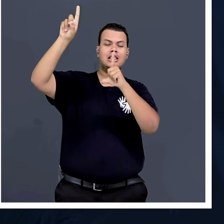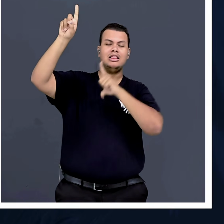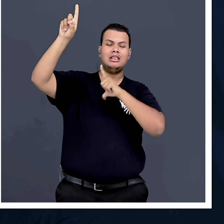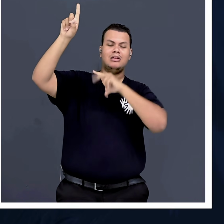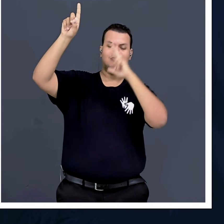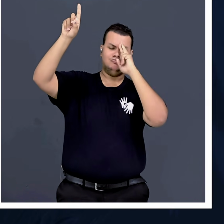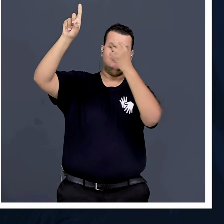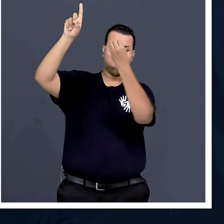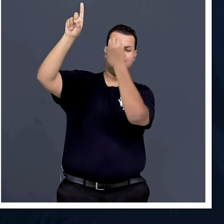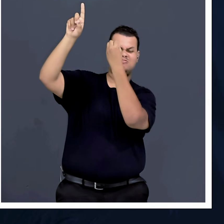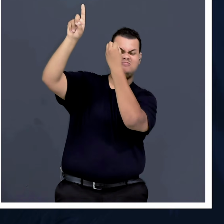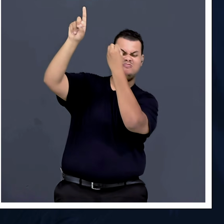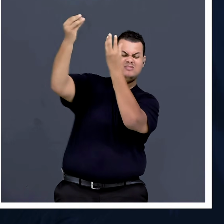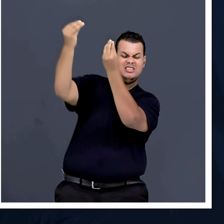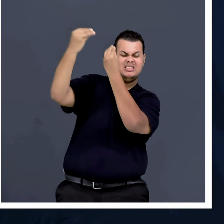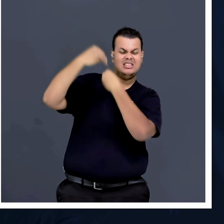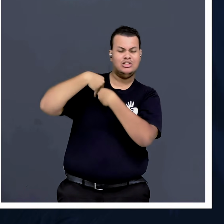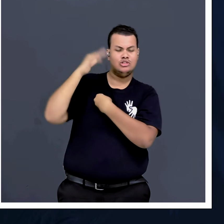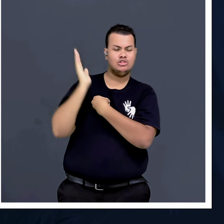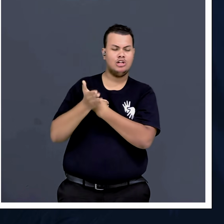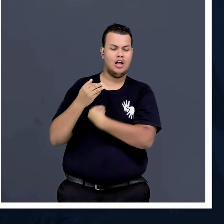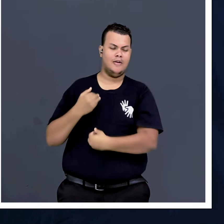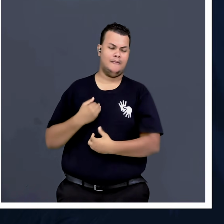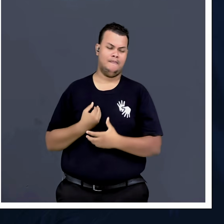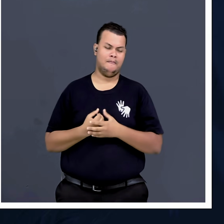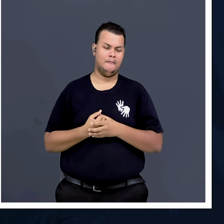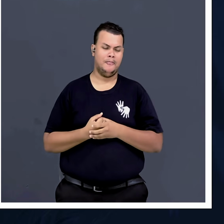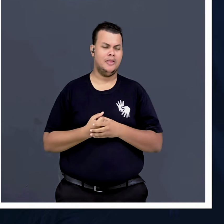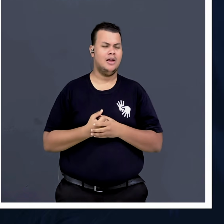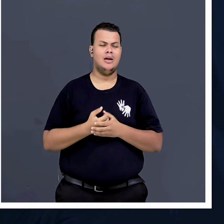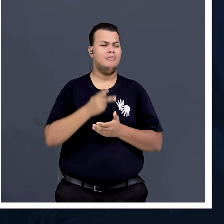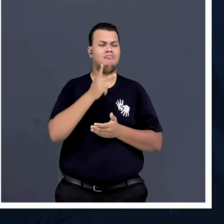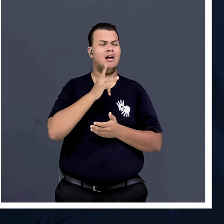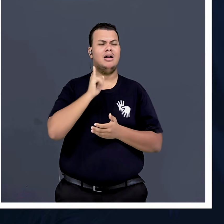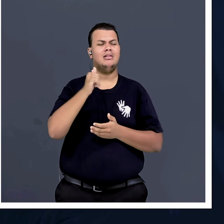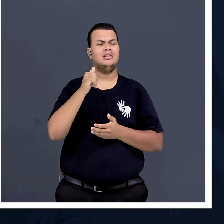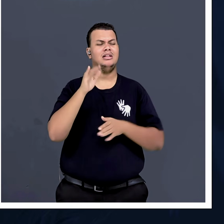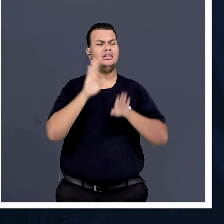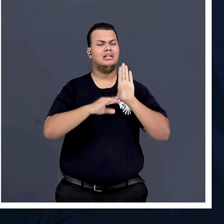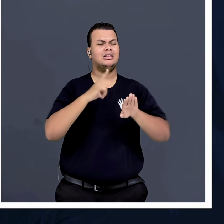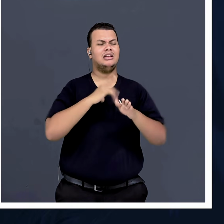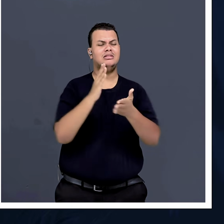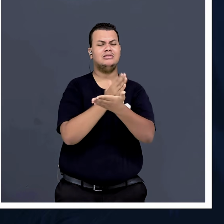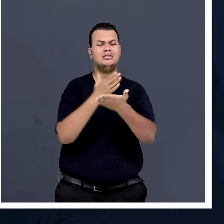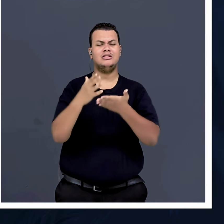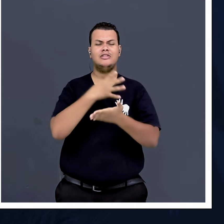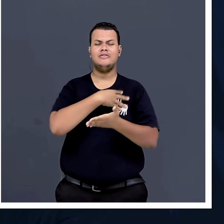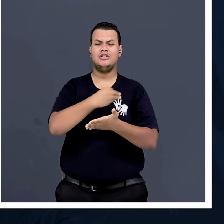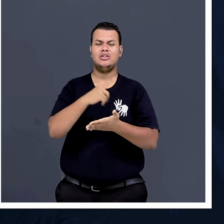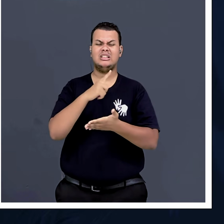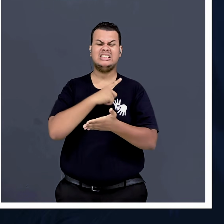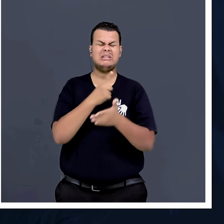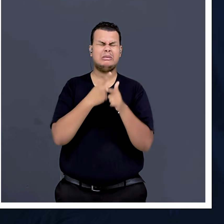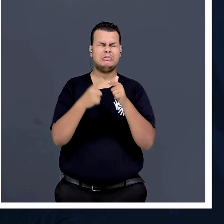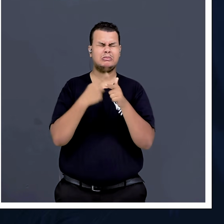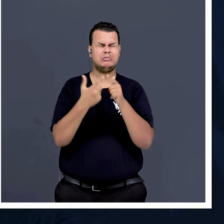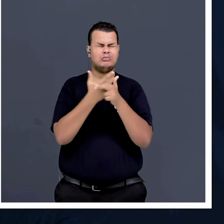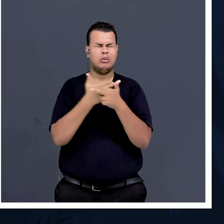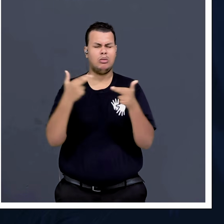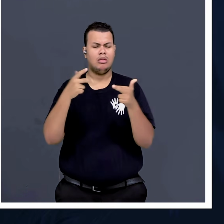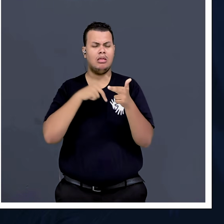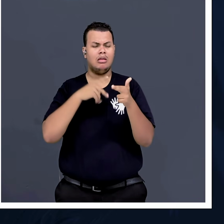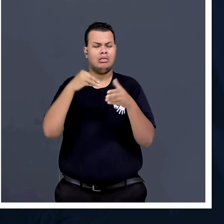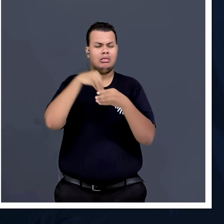já preparou sobre as nossas vidas. Ah, Pai, tem filhos aqui que ainda têm problemas em